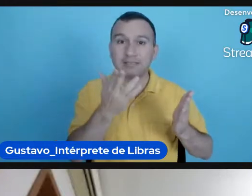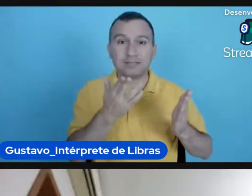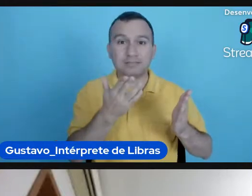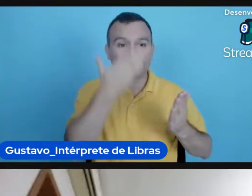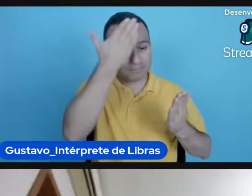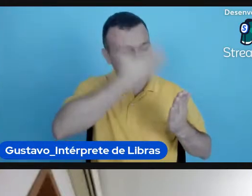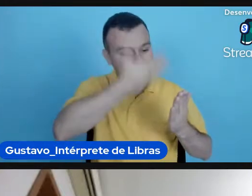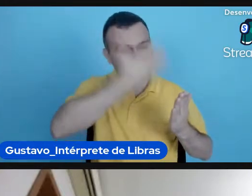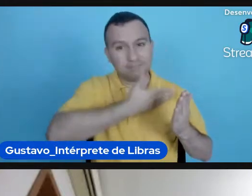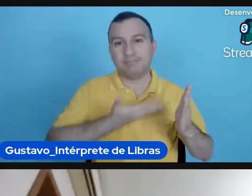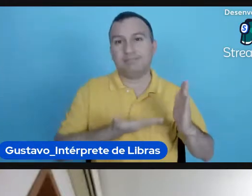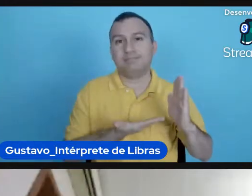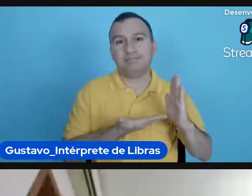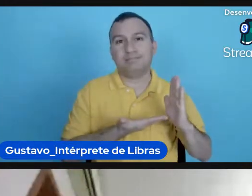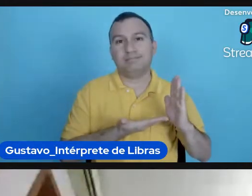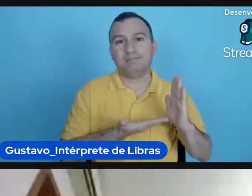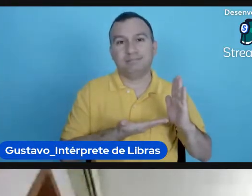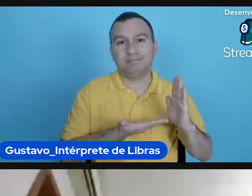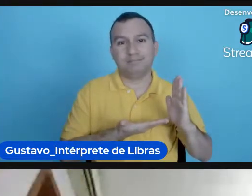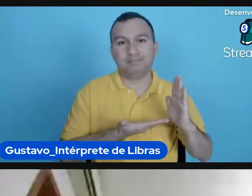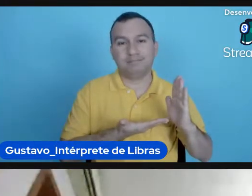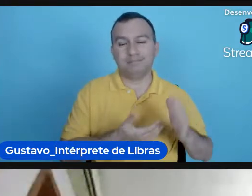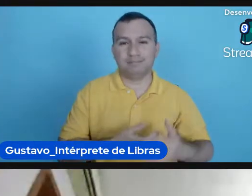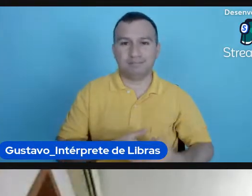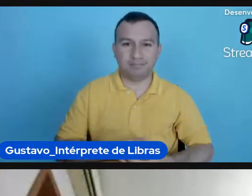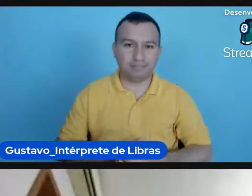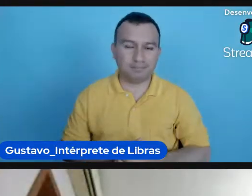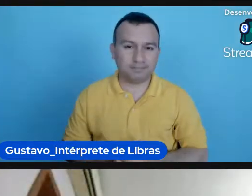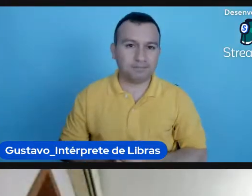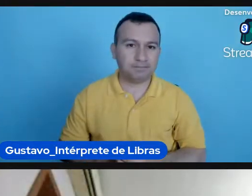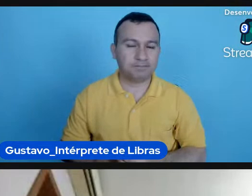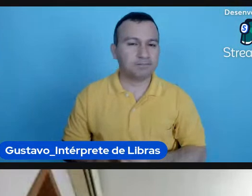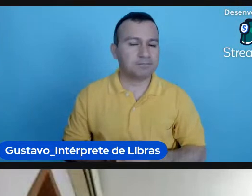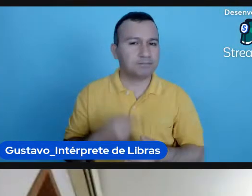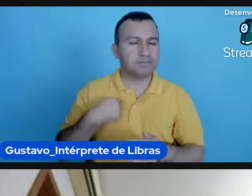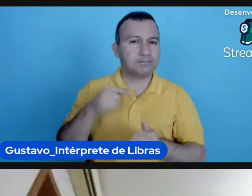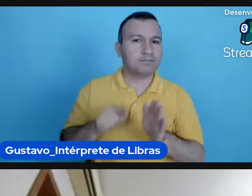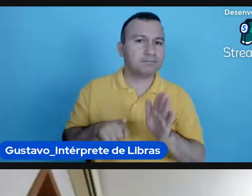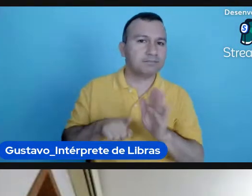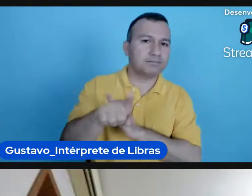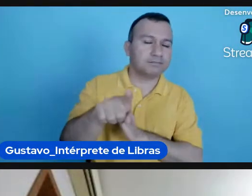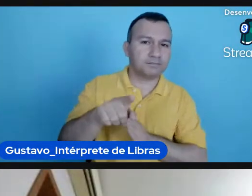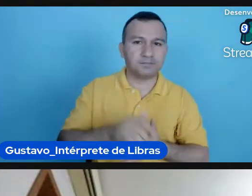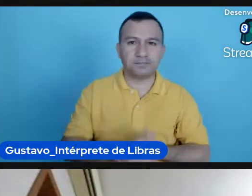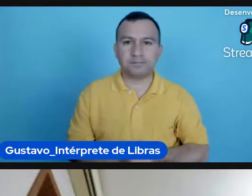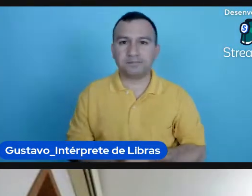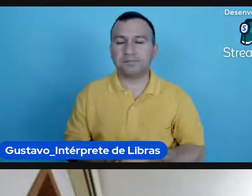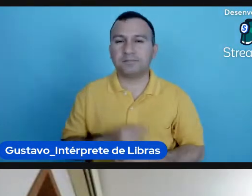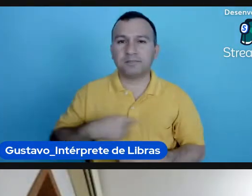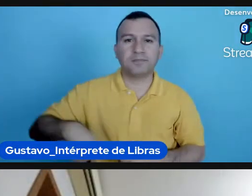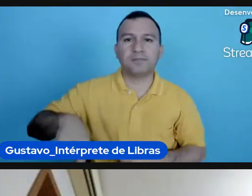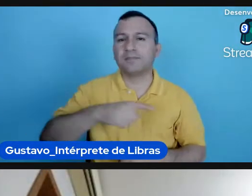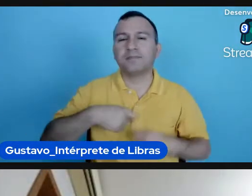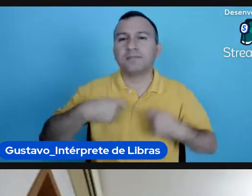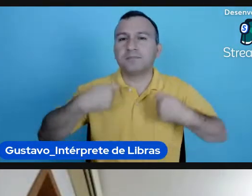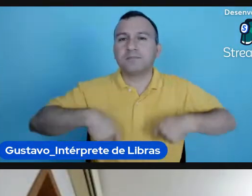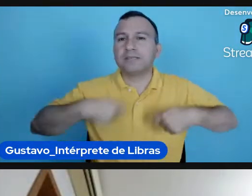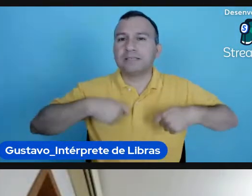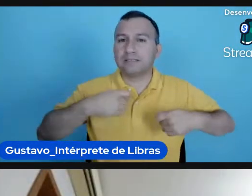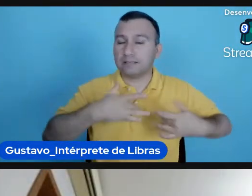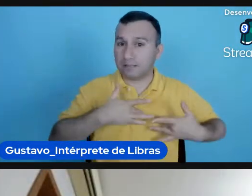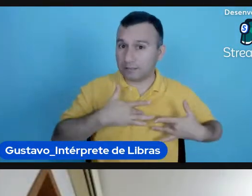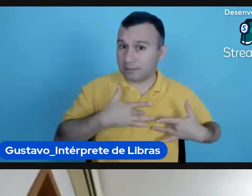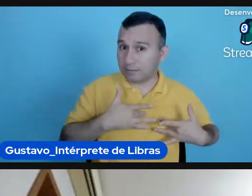vou colocar essa perguntinha, assim, a gente precisa de solidariedade ou de realidade? Eu acho que a gente precisa